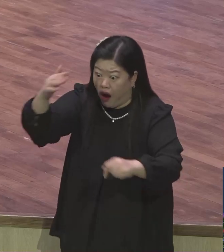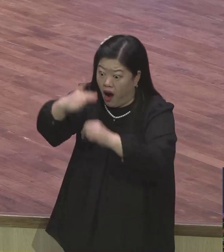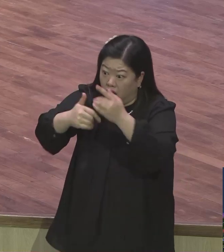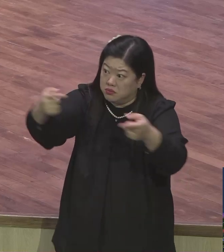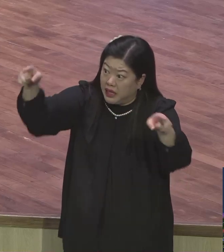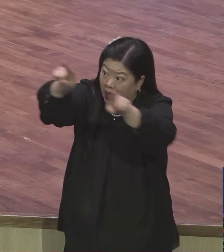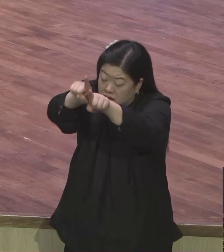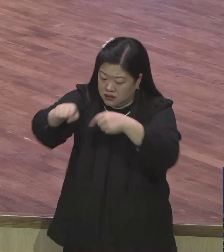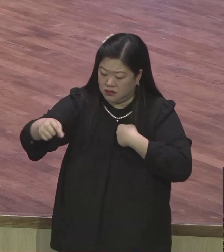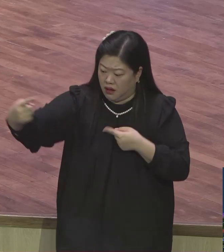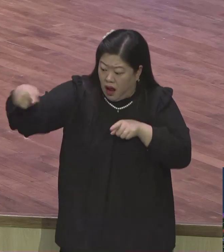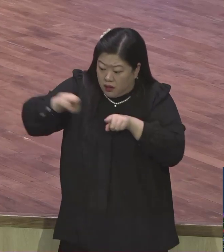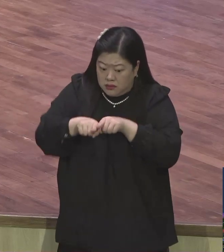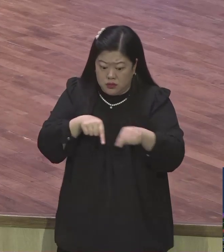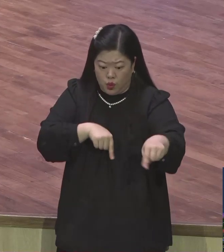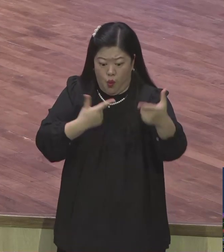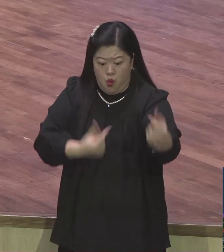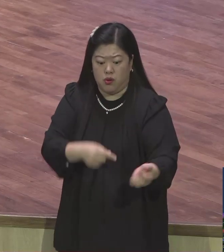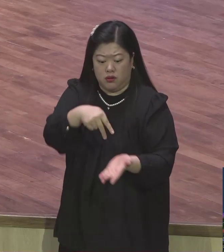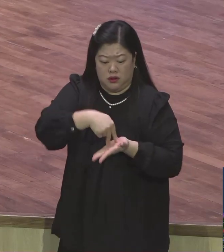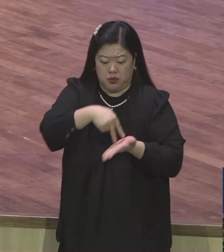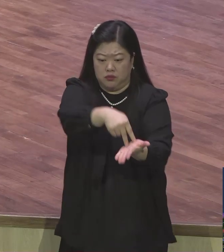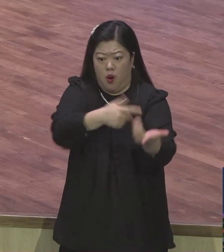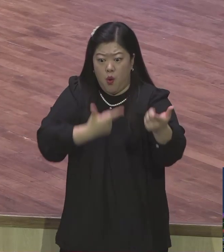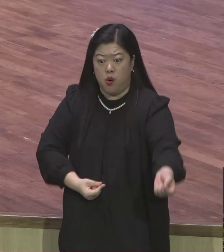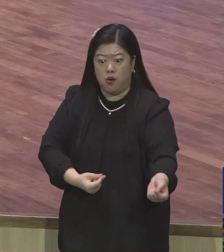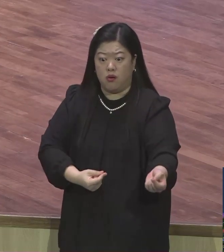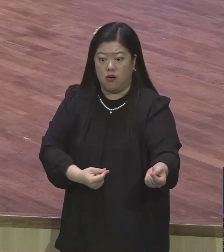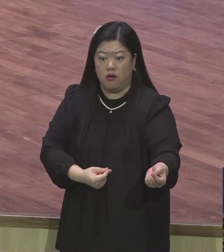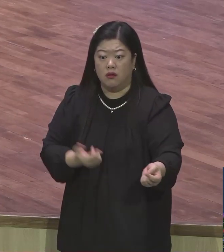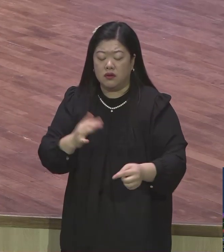사람 함께 동역 이래 지속이 돼요.